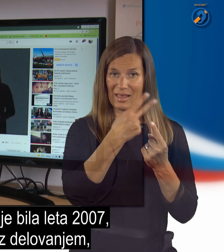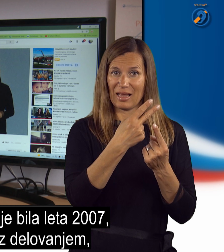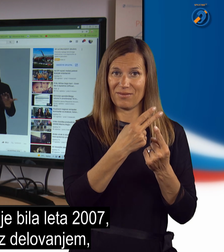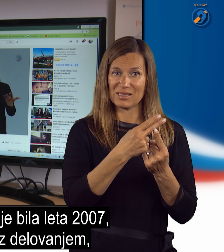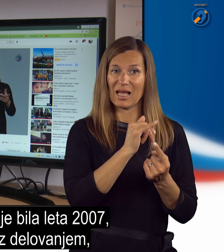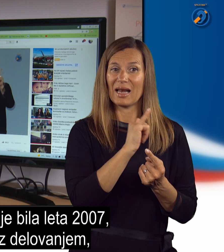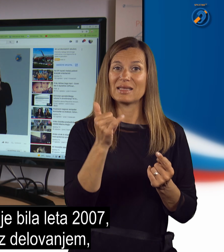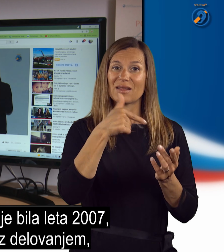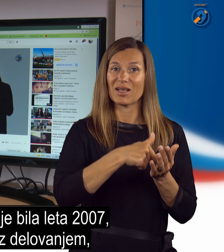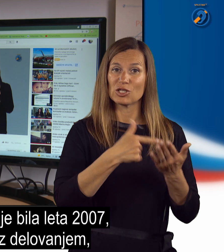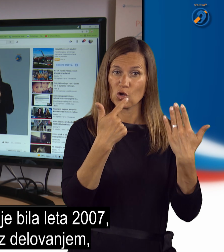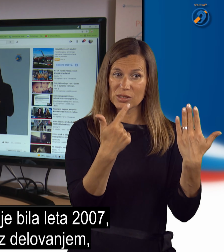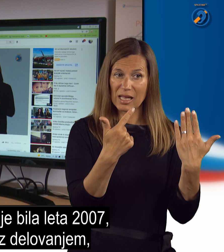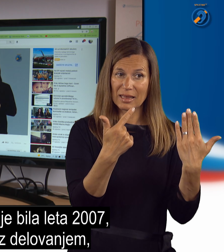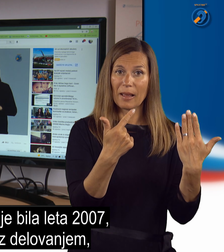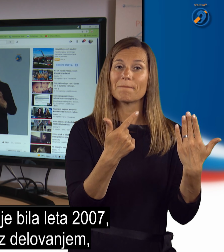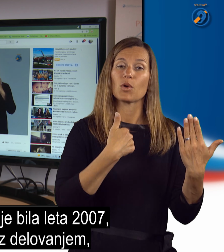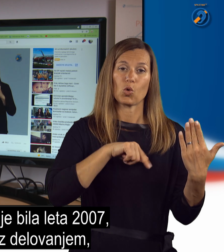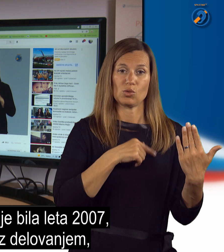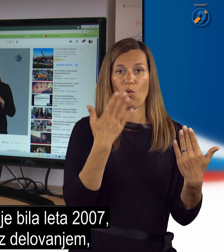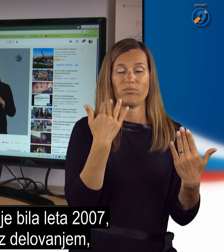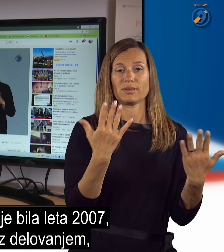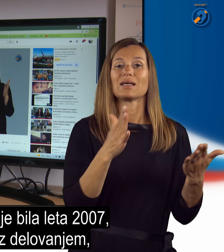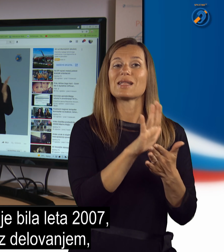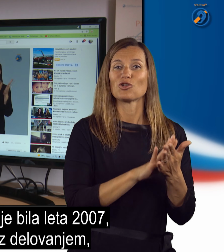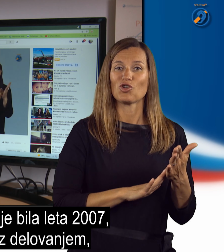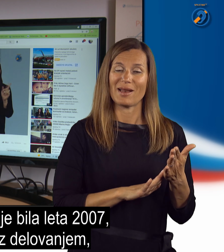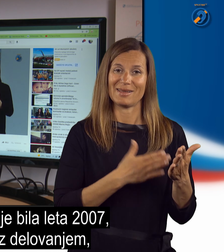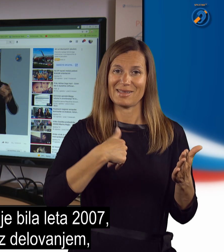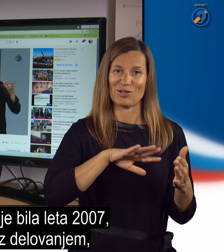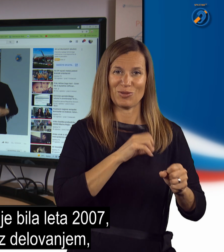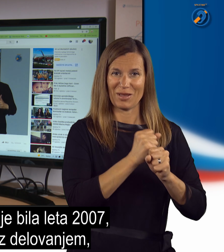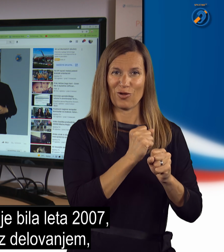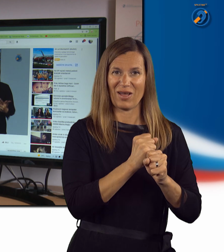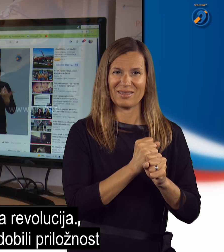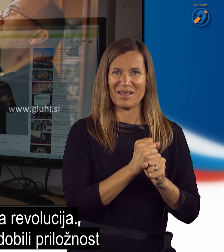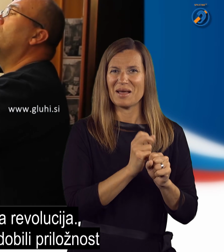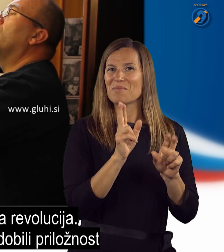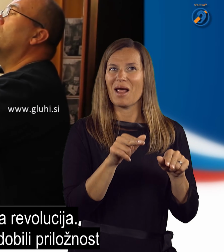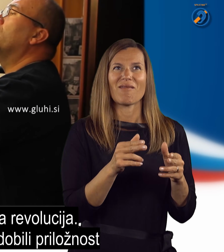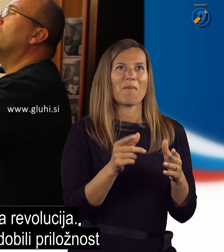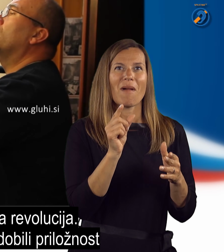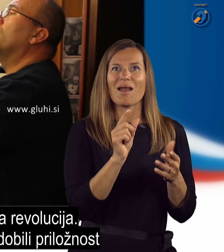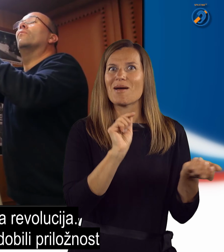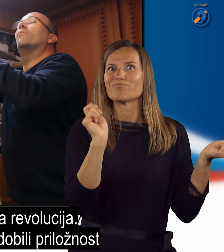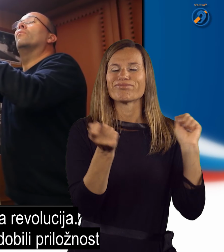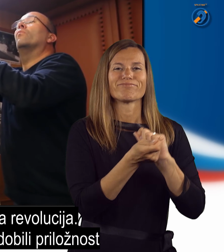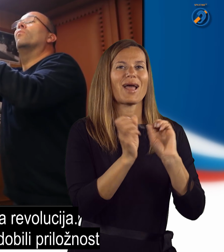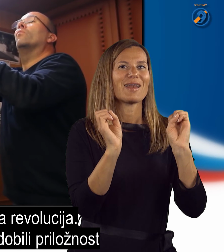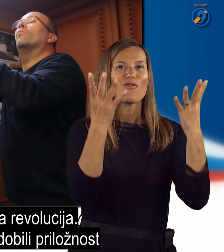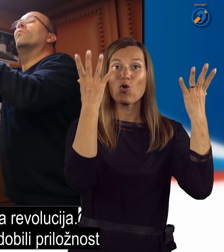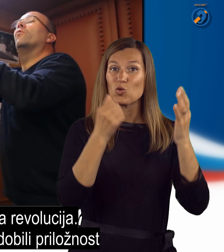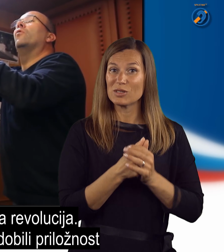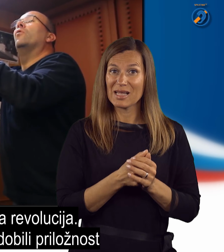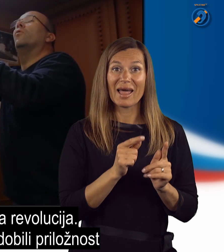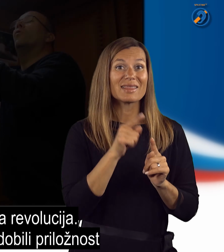Spletna televizija je bila leta 2007, ko smo začeli z našim delovanjem, prava majhna revolucija. Takrat